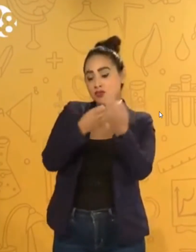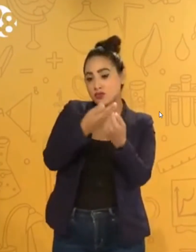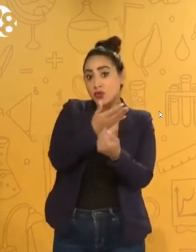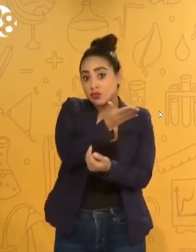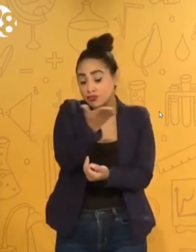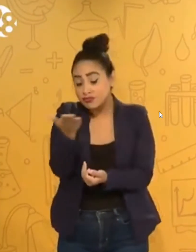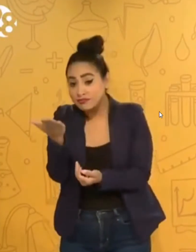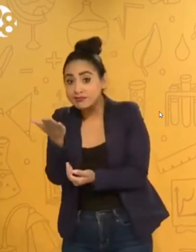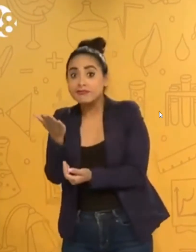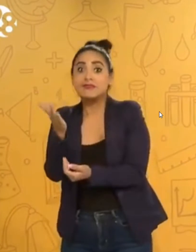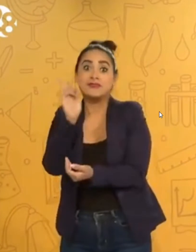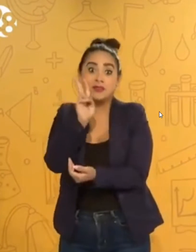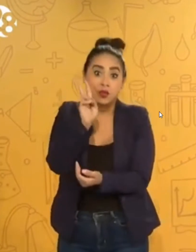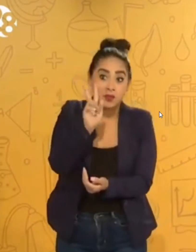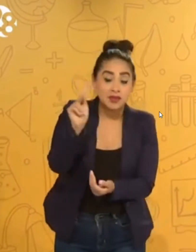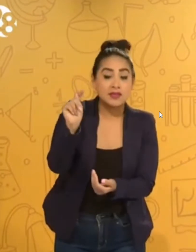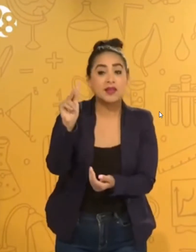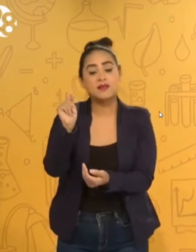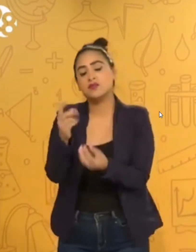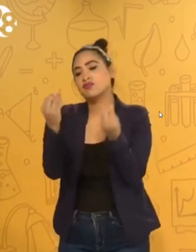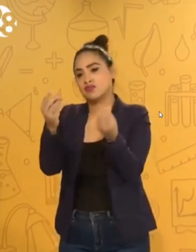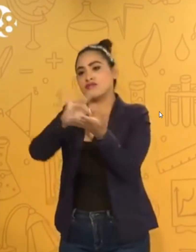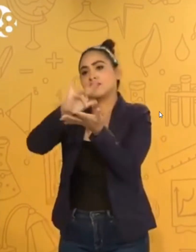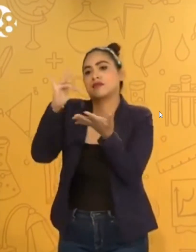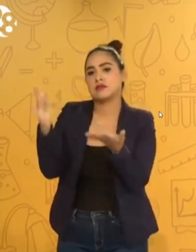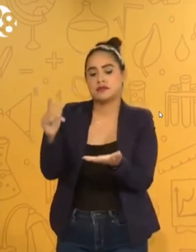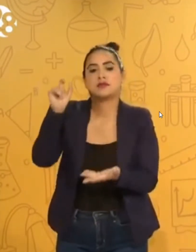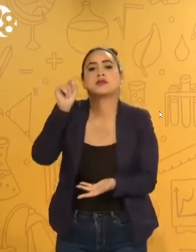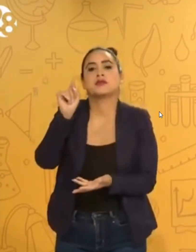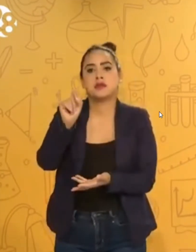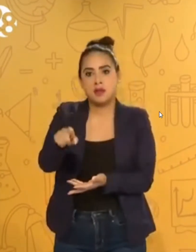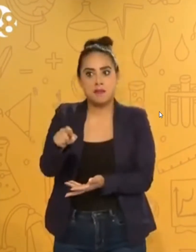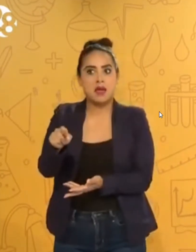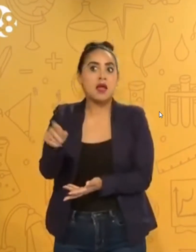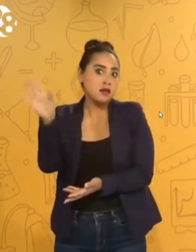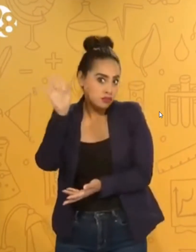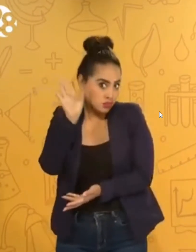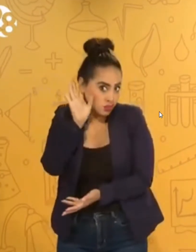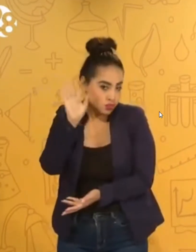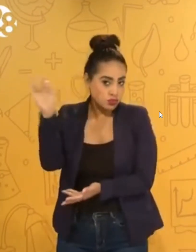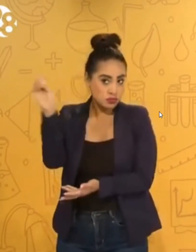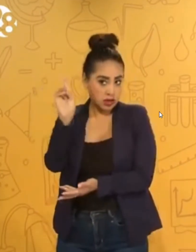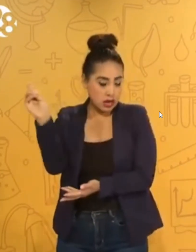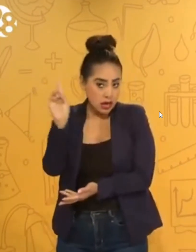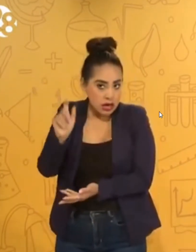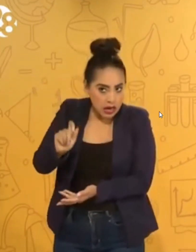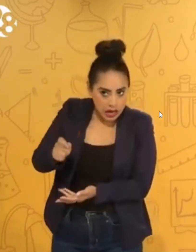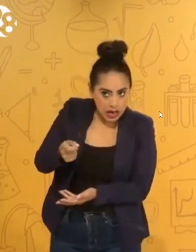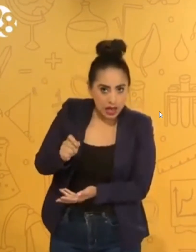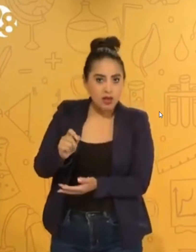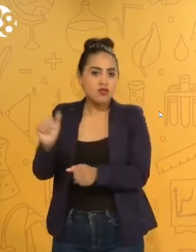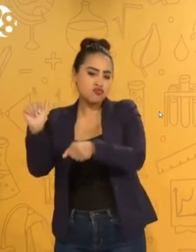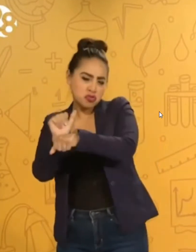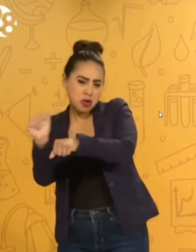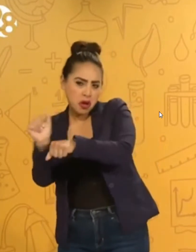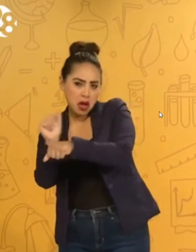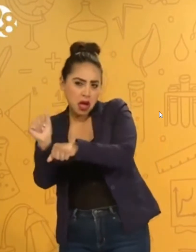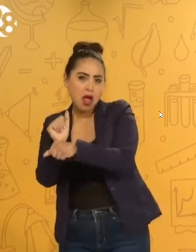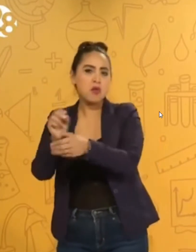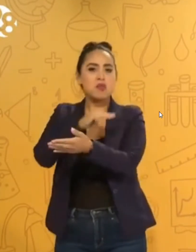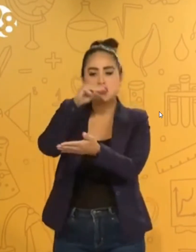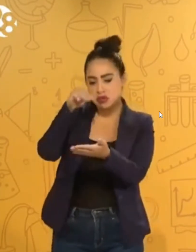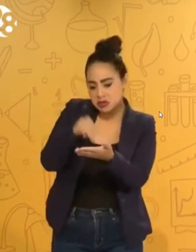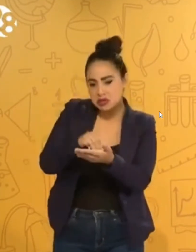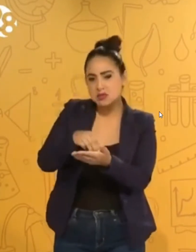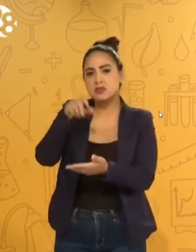nos permiten entrar a sus hogares. Muchas gracias. A los que nos vienen escuchando por radio, en sus carros. A los que están en los municipios lejanos,